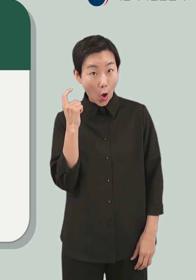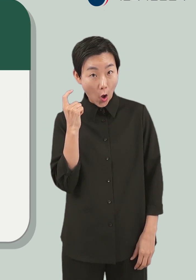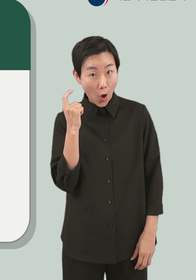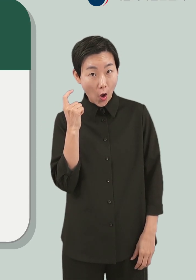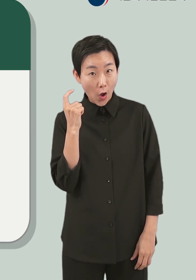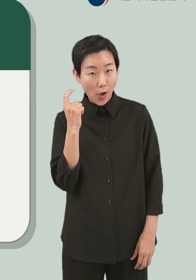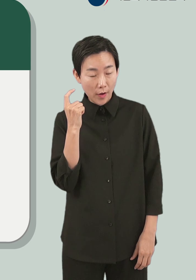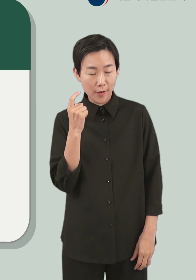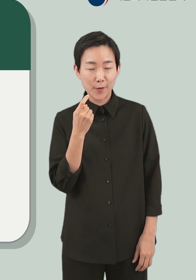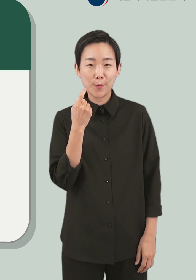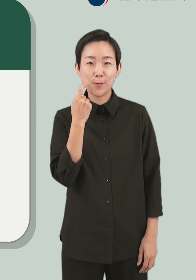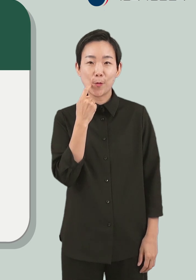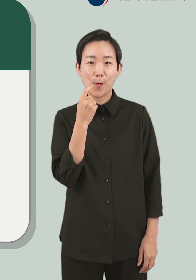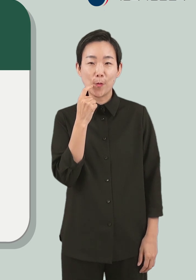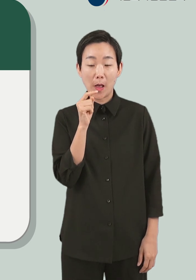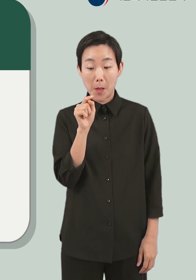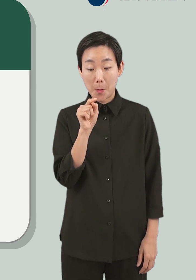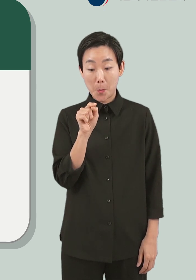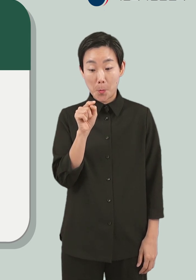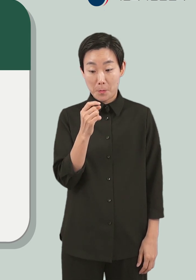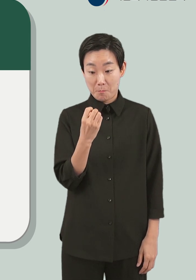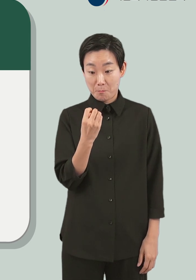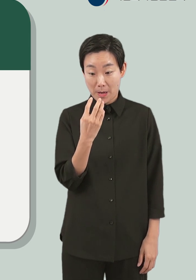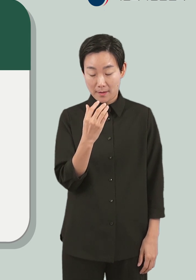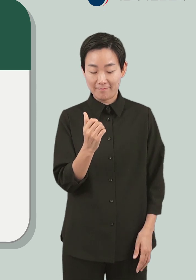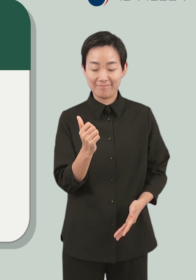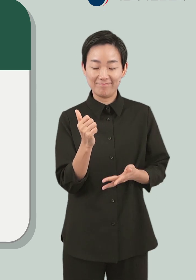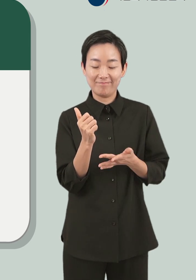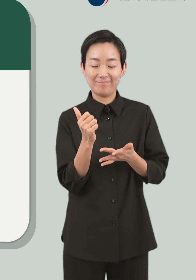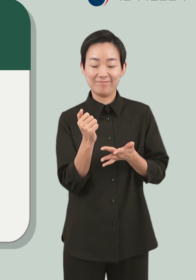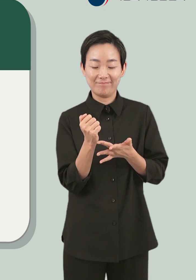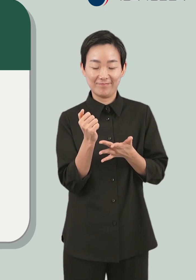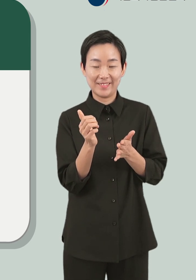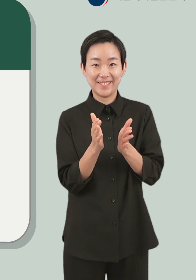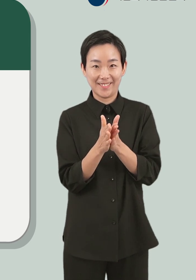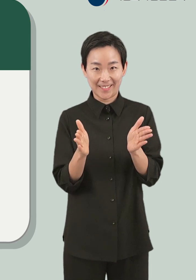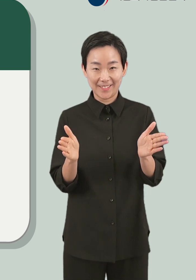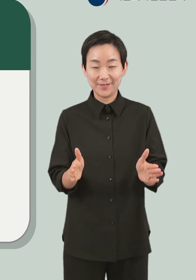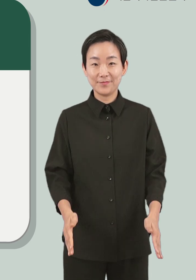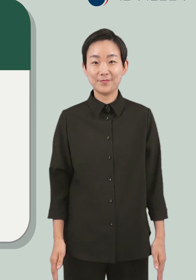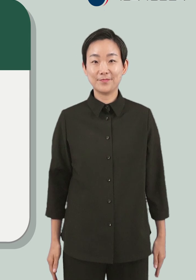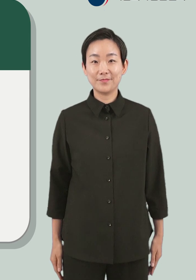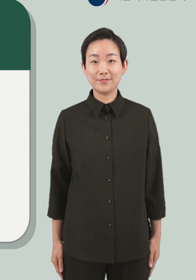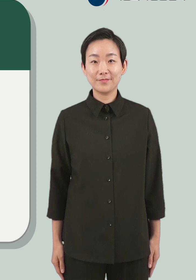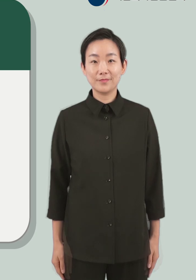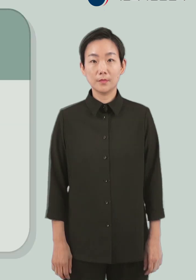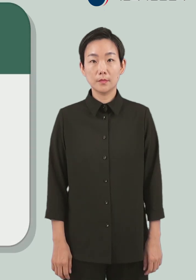체혈 버튼의 중앙이 노란색으로 표시되면 체혈기가 준비되었습니다.